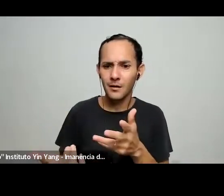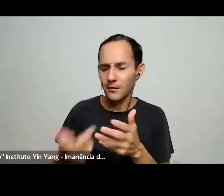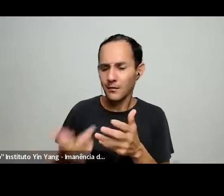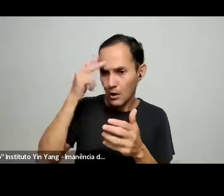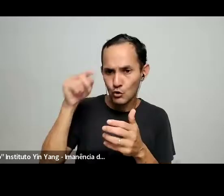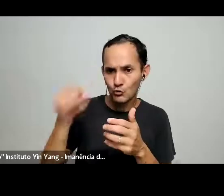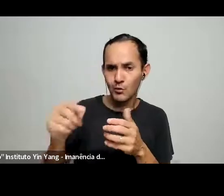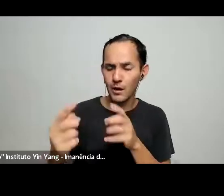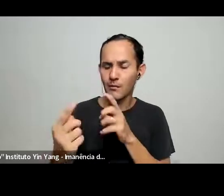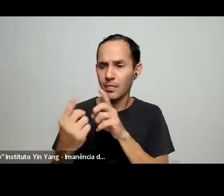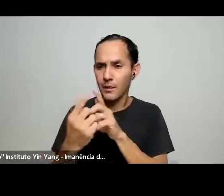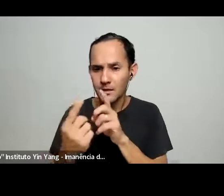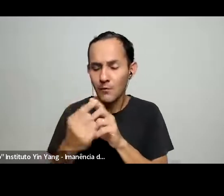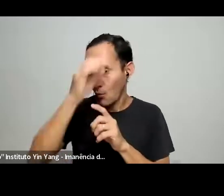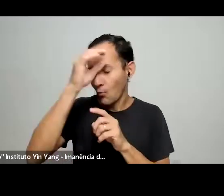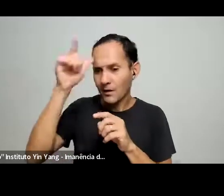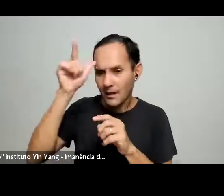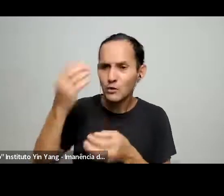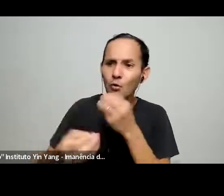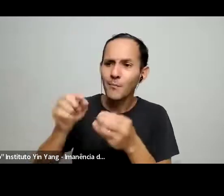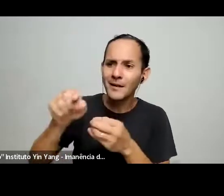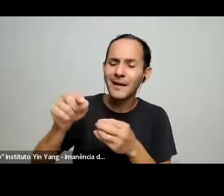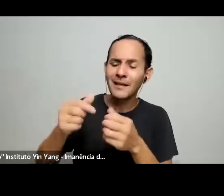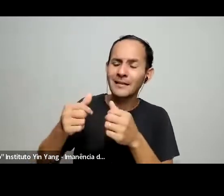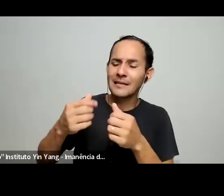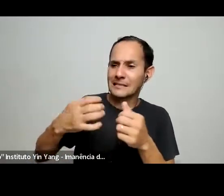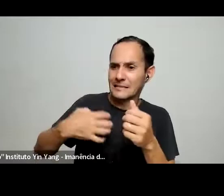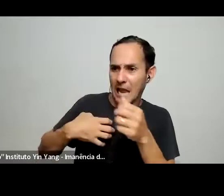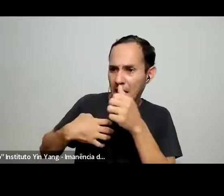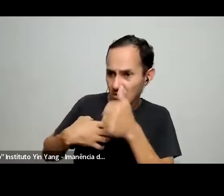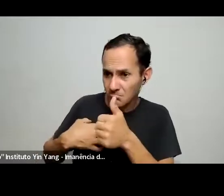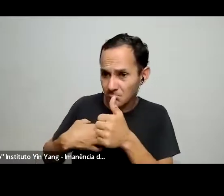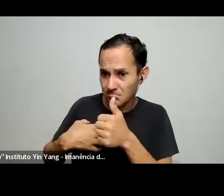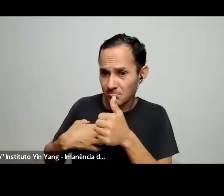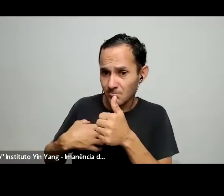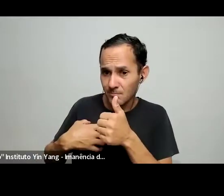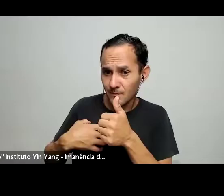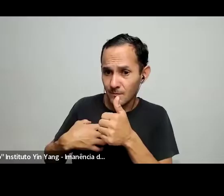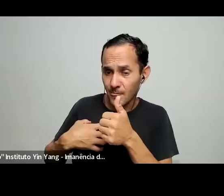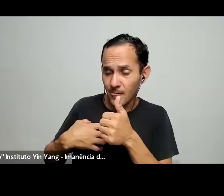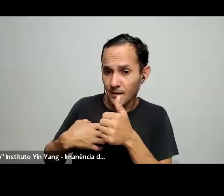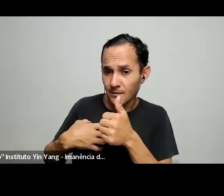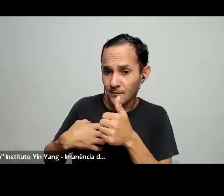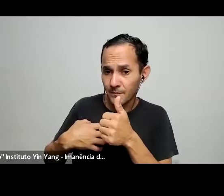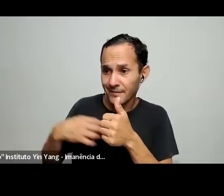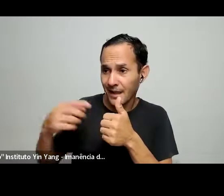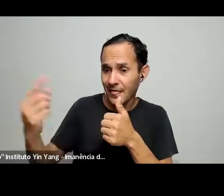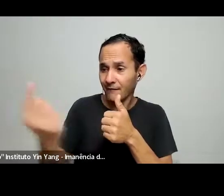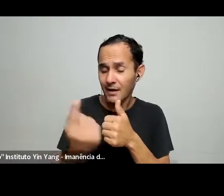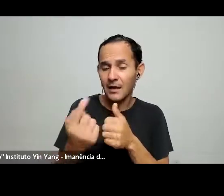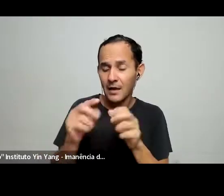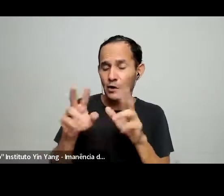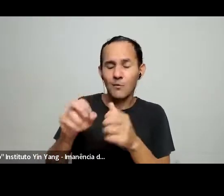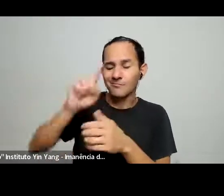que eu atendo, né, o meu cliente, como é que ele está depois de uma constelação familiar, ela não vem de uma negação da